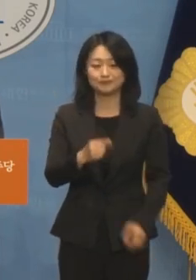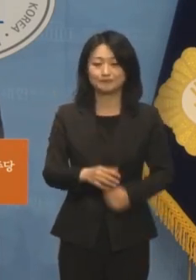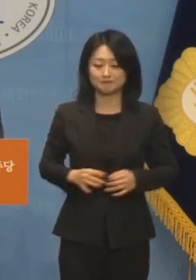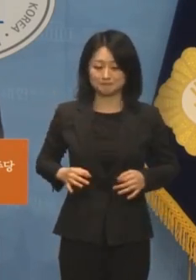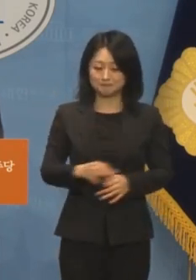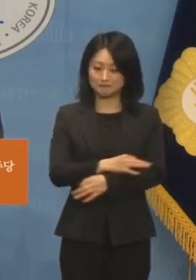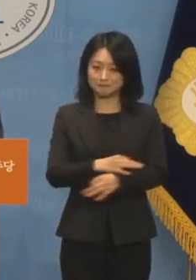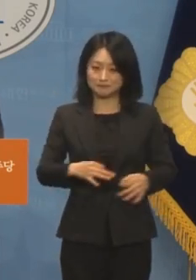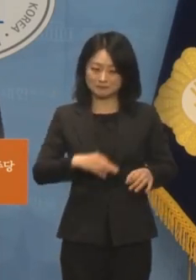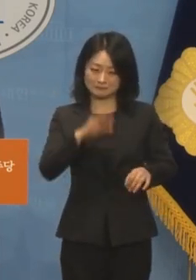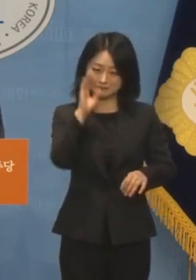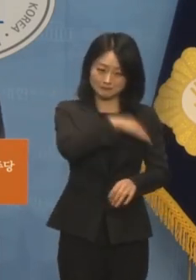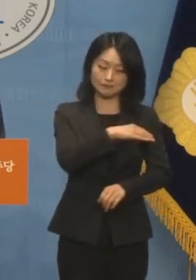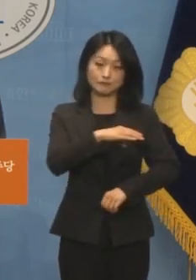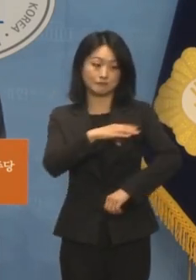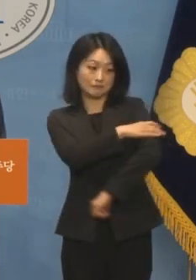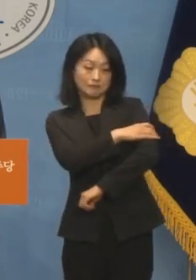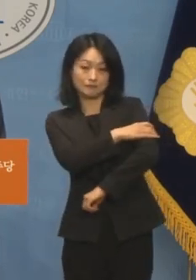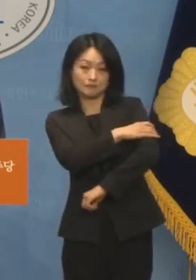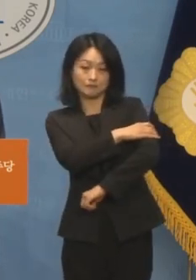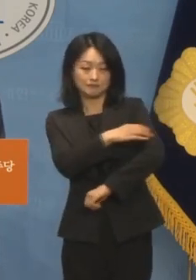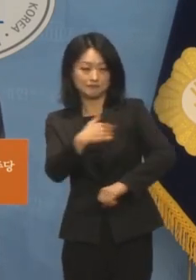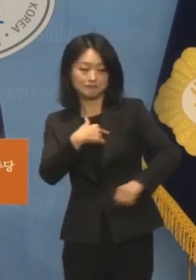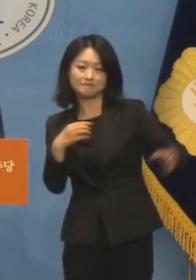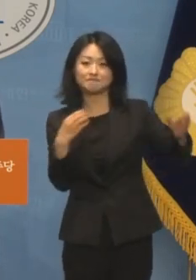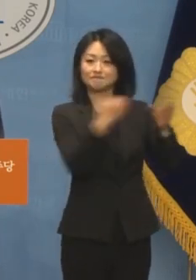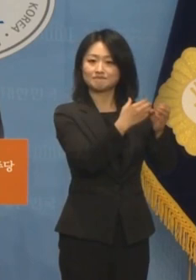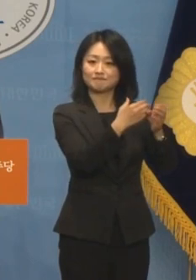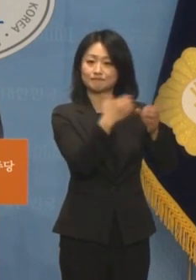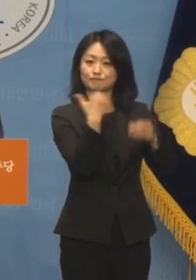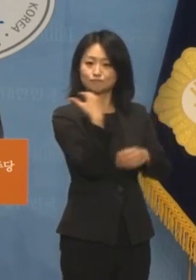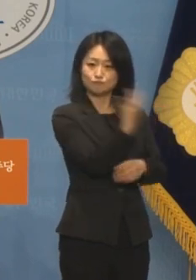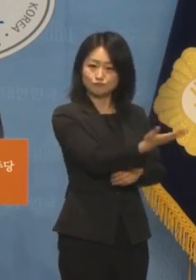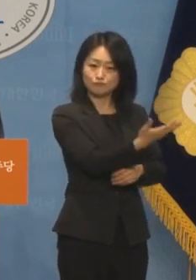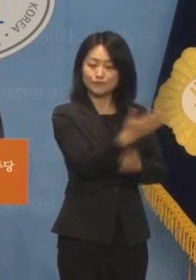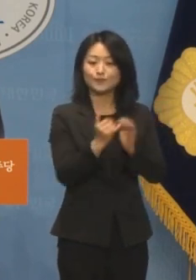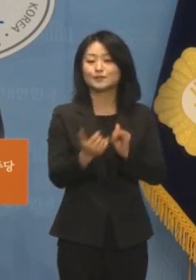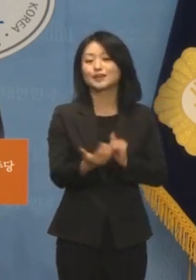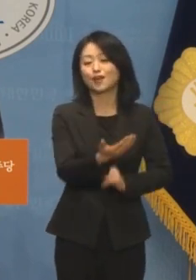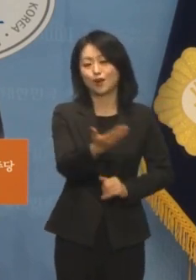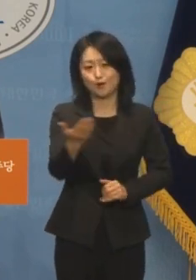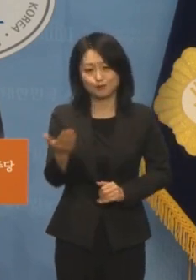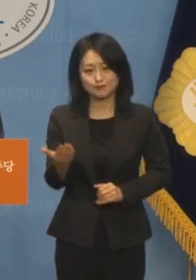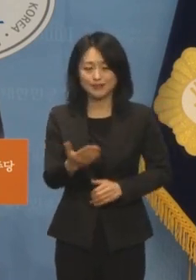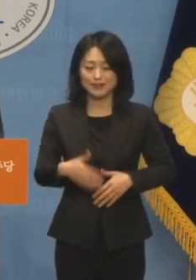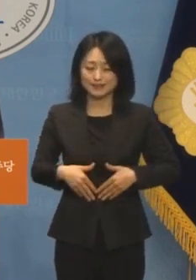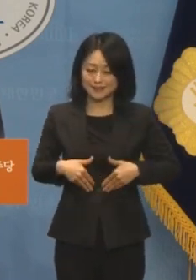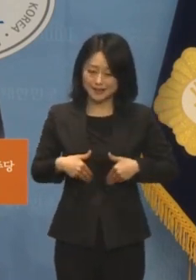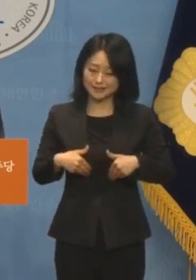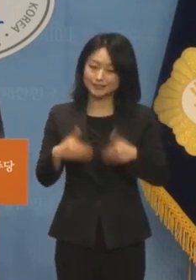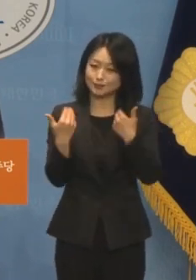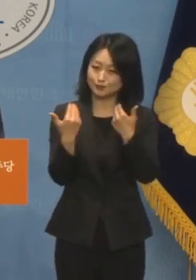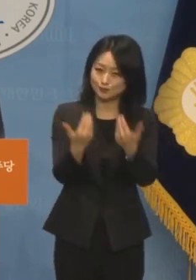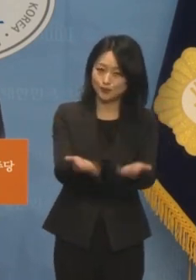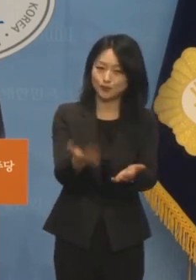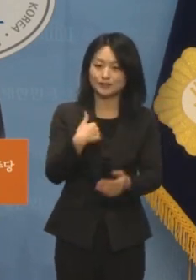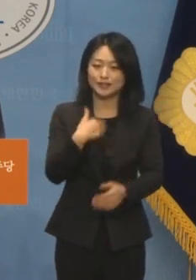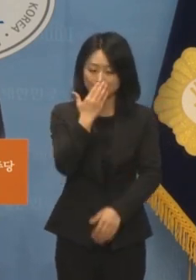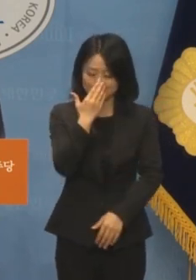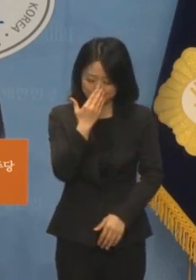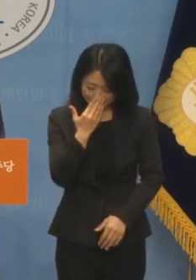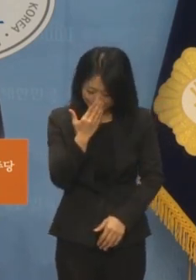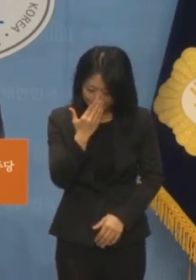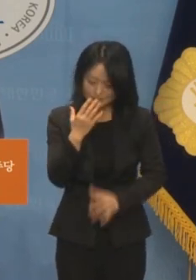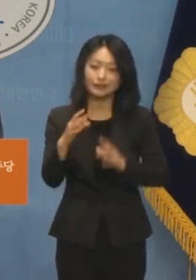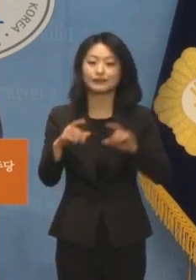불의하고 사악한 권력에는 가장 앞서 싸우고 우리 국민들에게는 더없이 따뜻하고 겸손한 정치를